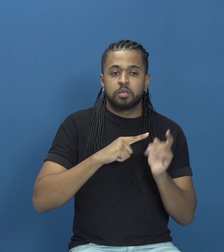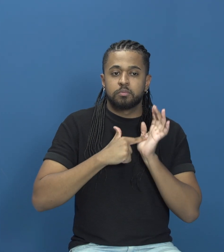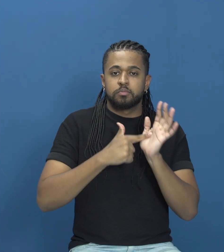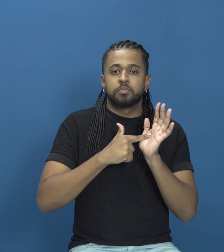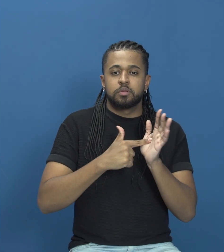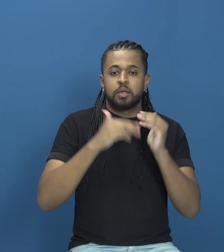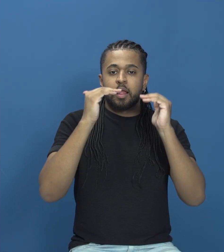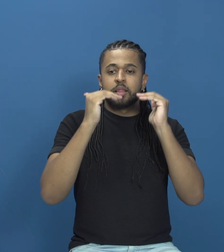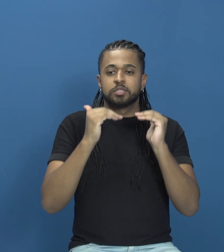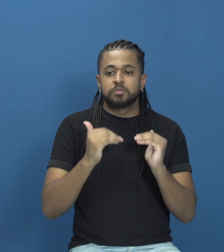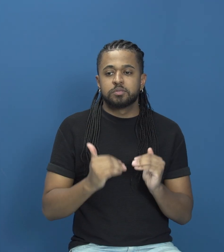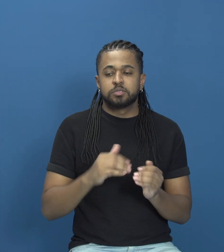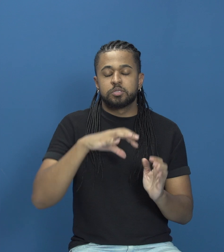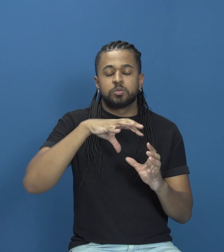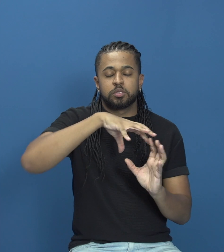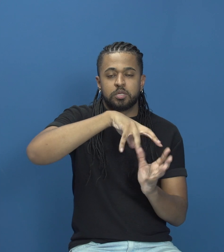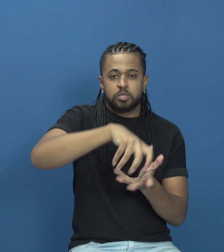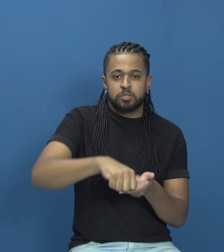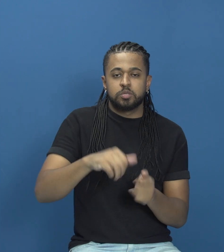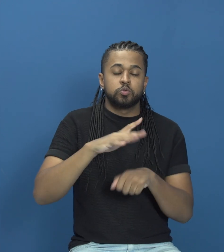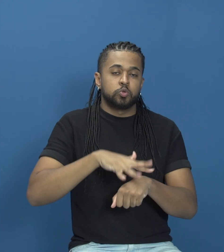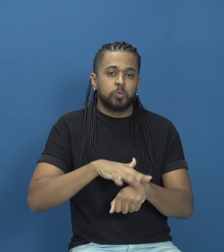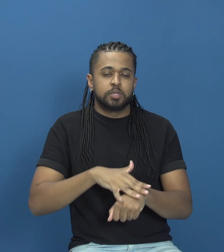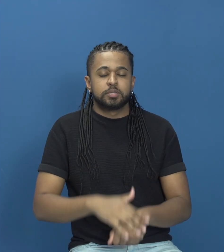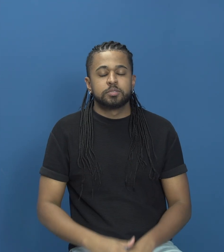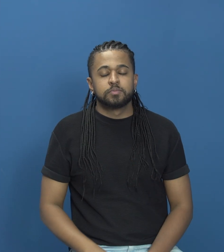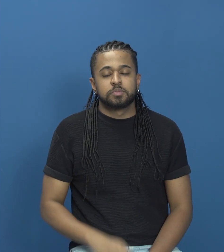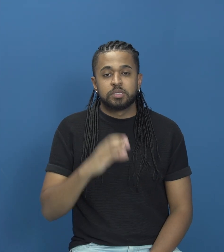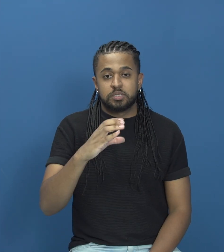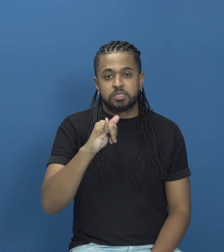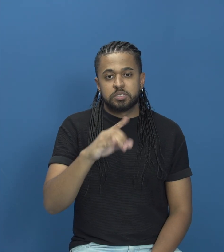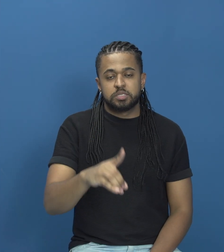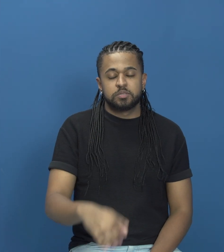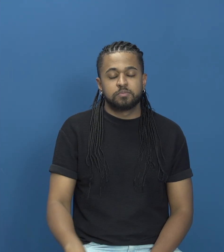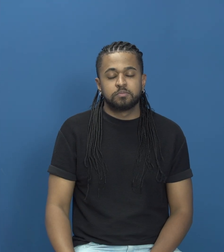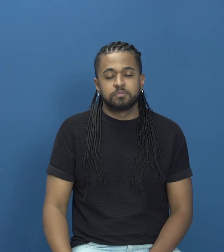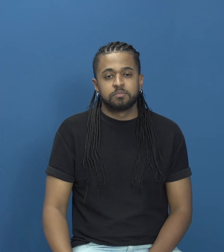da Classificação Internacional de Doença, CID.